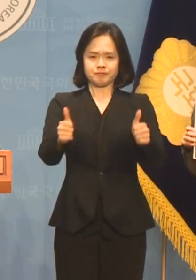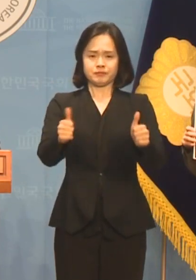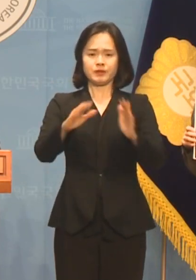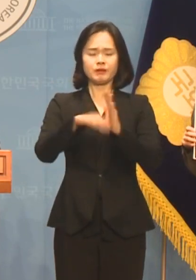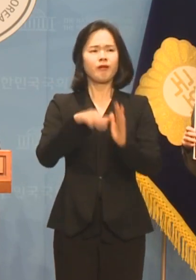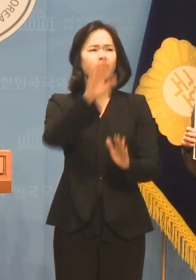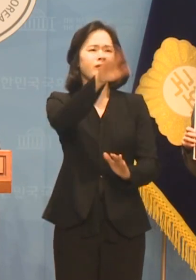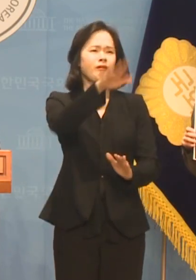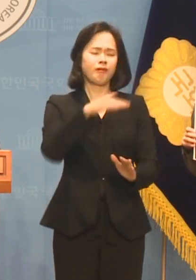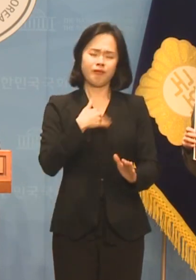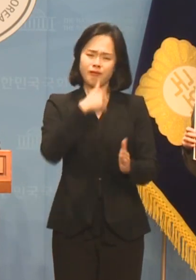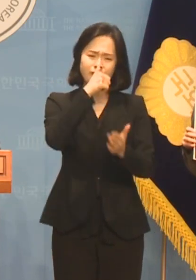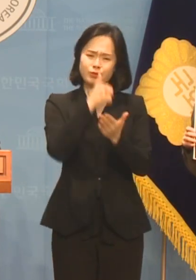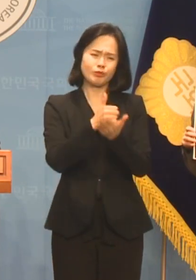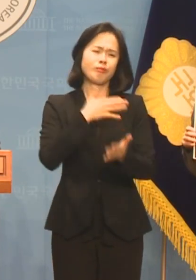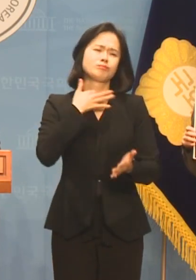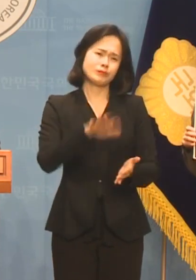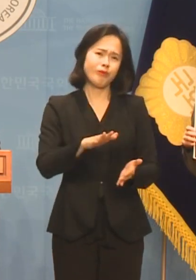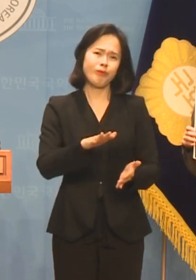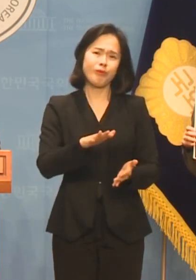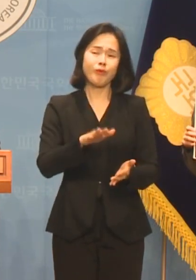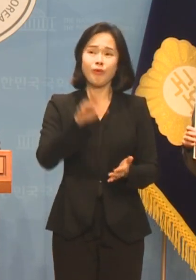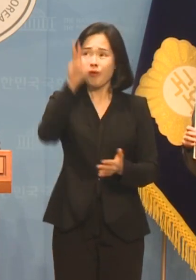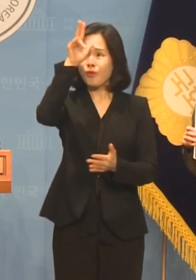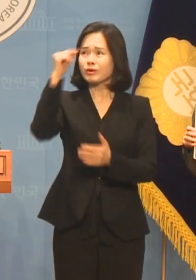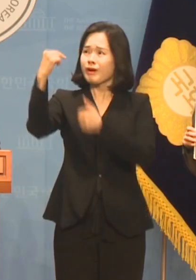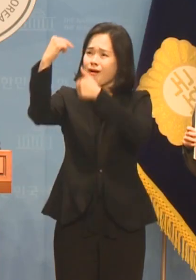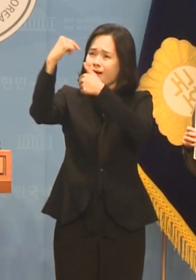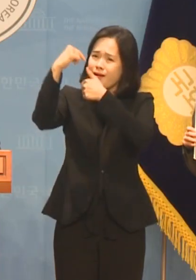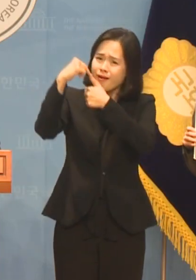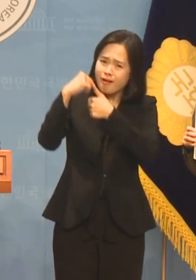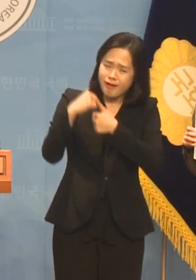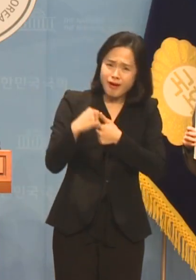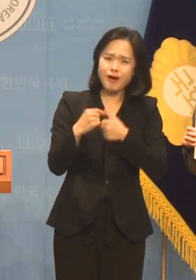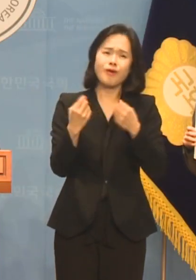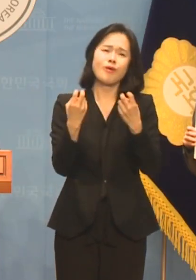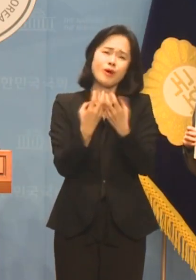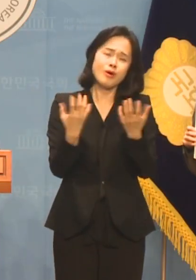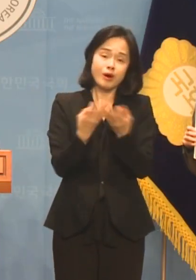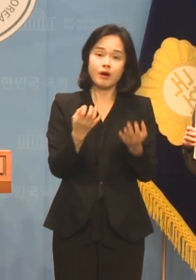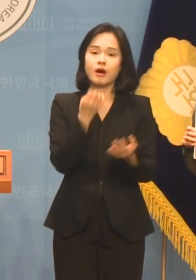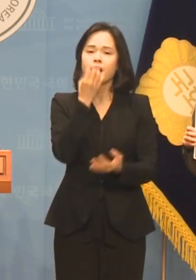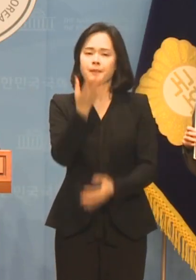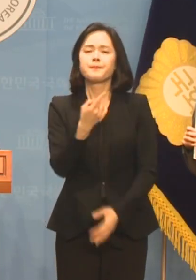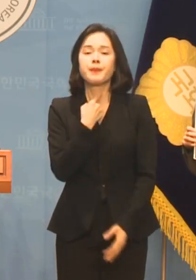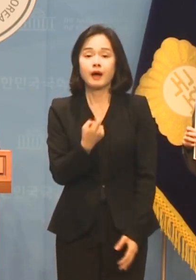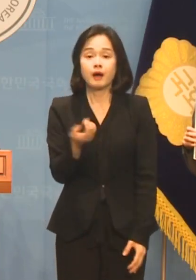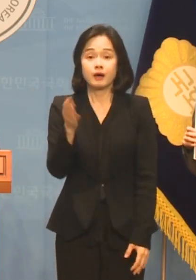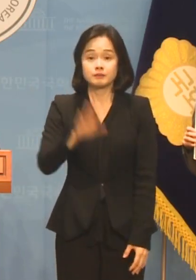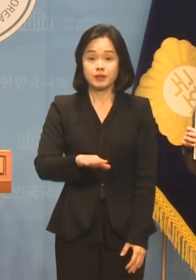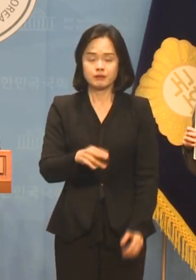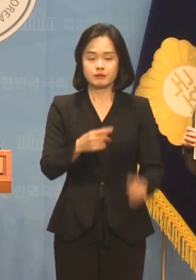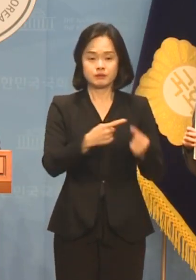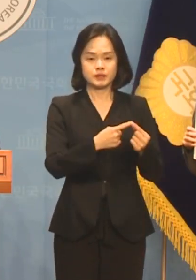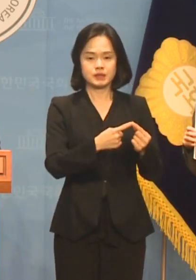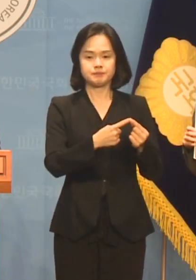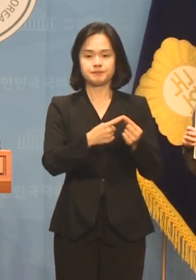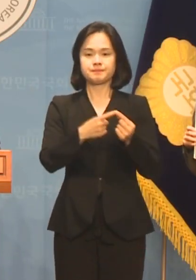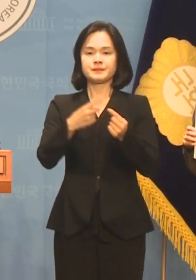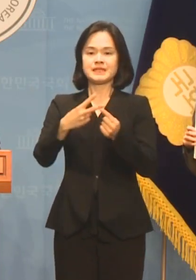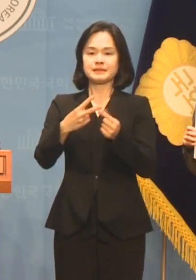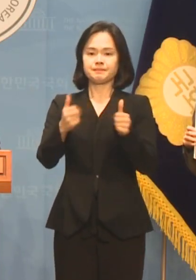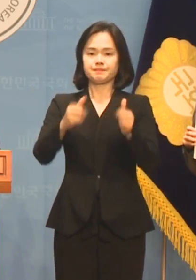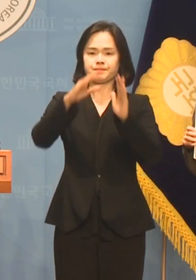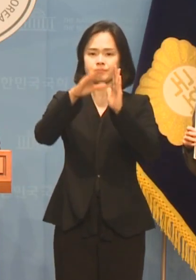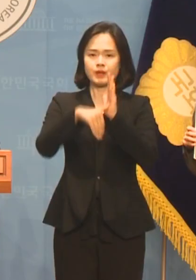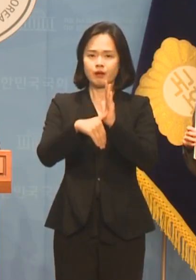주장했지만 2심에서도 대법원에서도 받아들여지지 않아 무기징역이 확정되었습니다. 15년